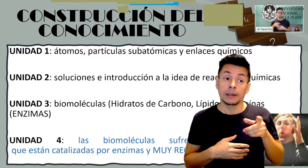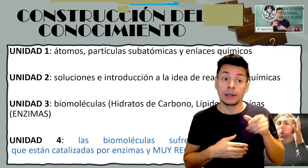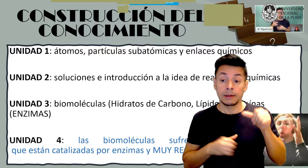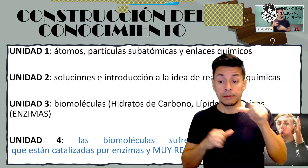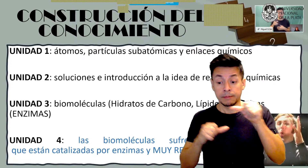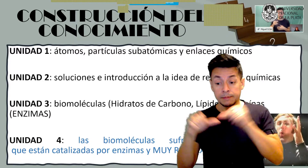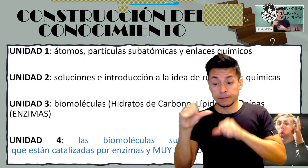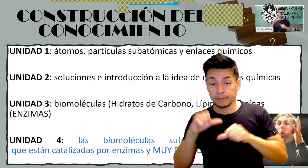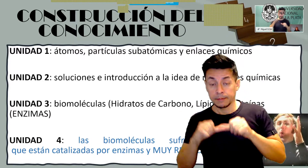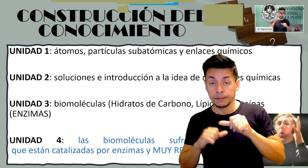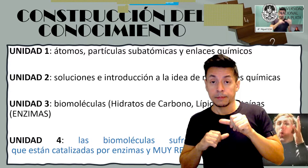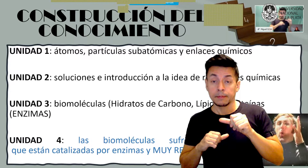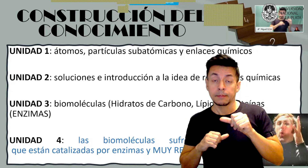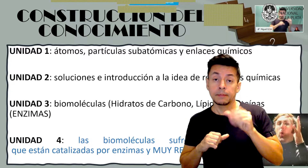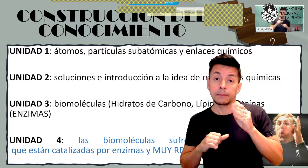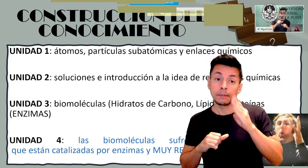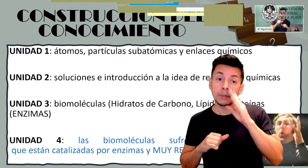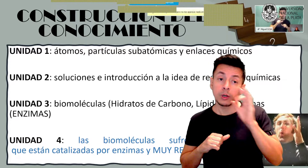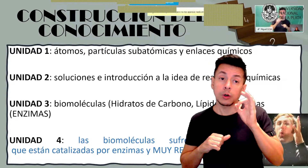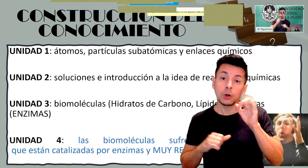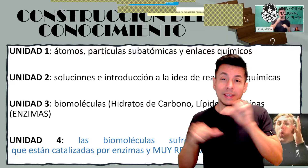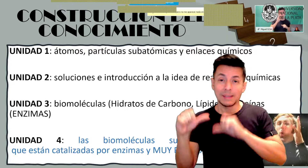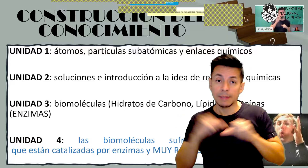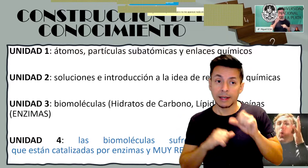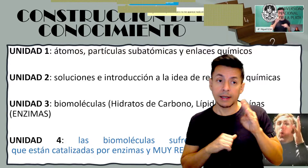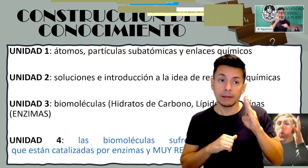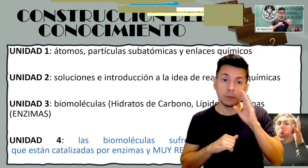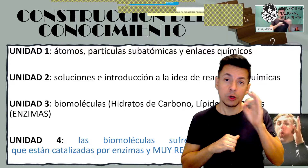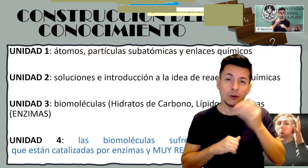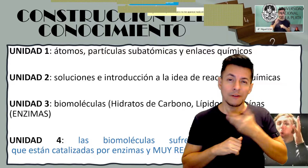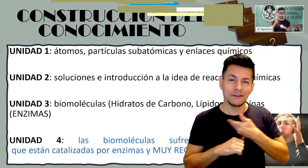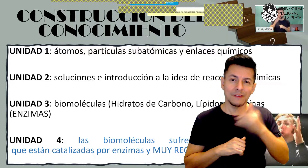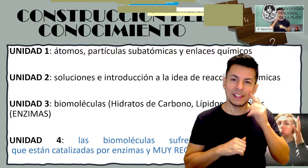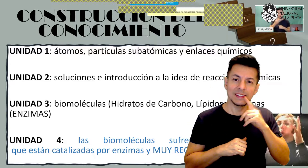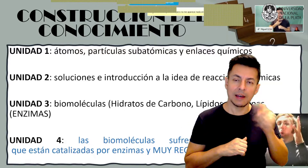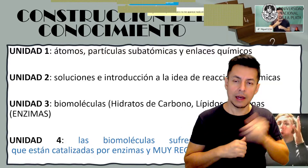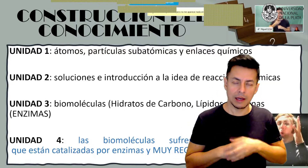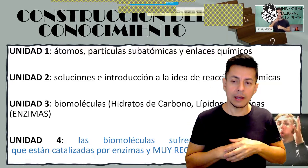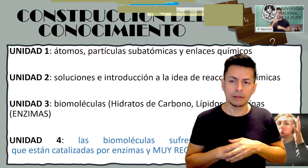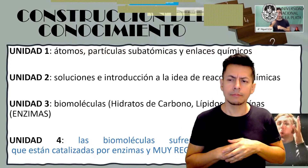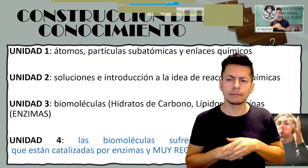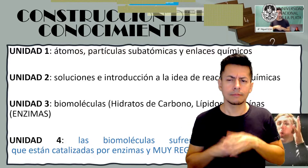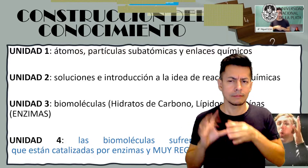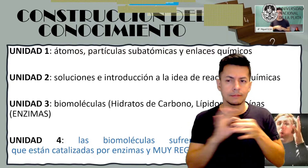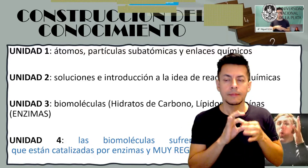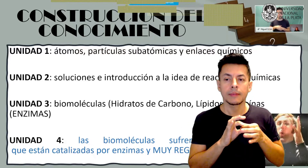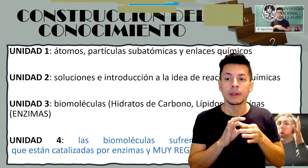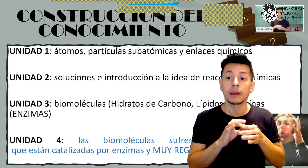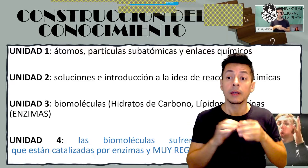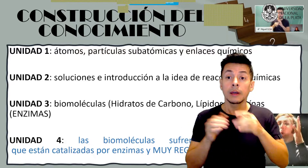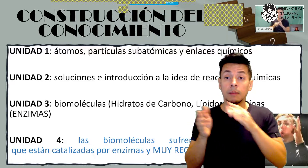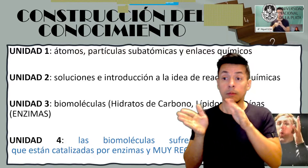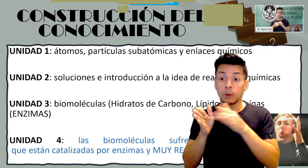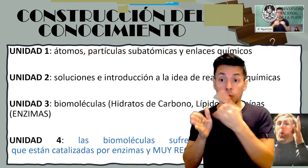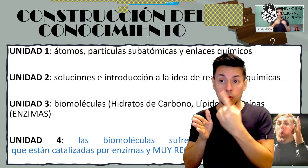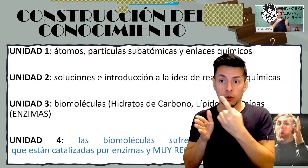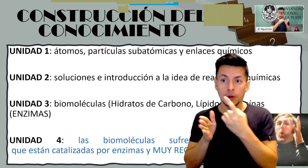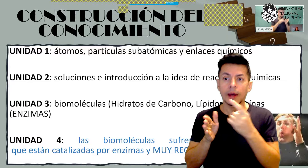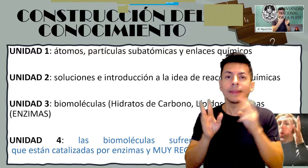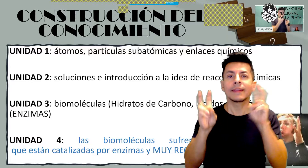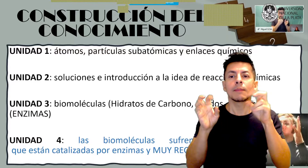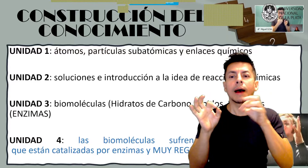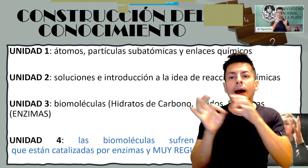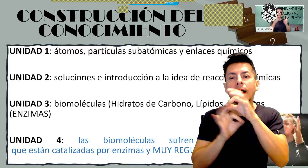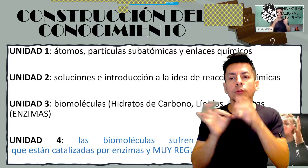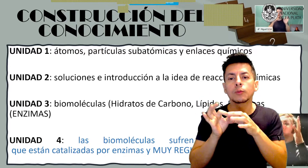de hoy? En la unidad 1 vimos y hablamos sobre átomos, sobre las partículas subatómicas que los